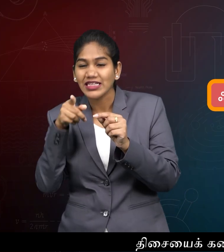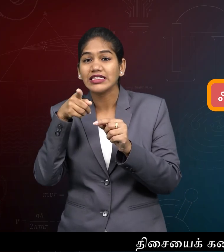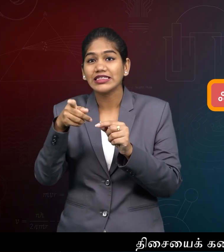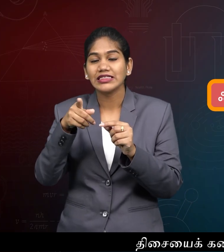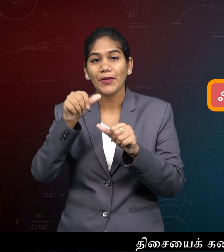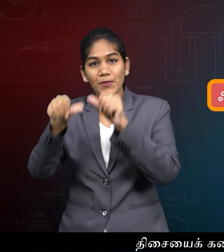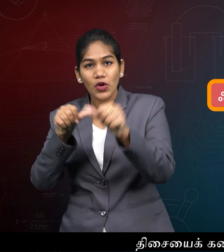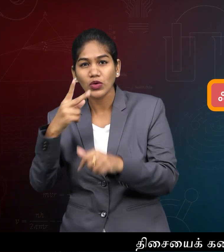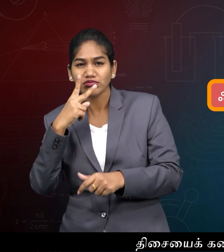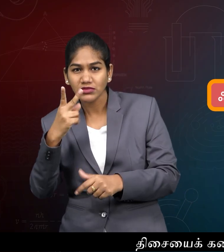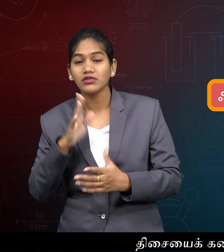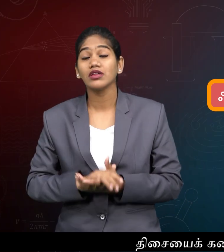கண்டறிய எளிதான முறை.